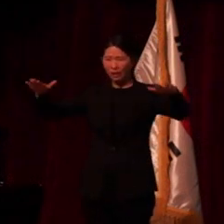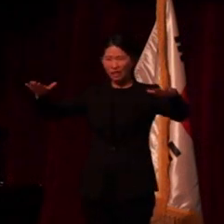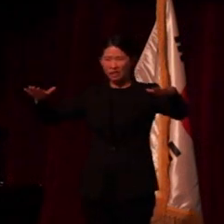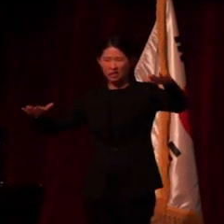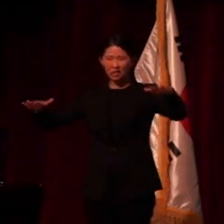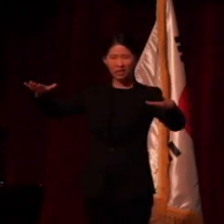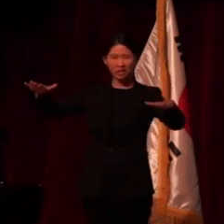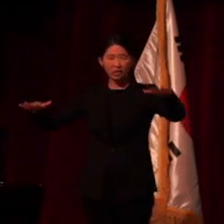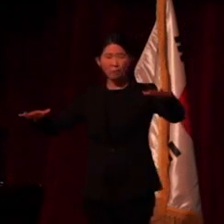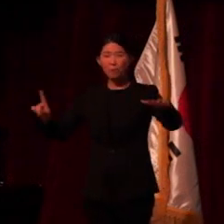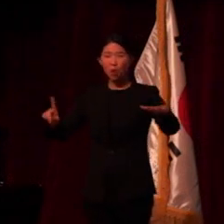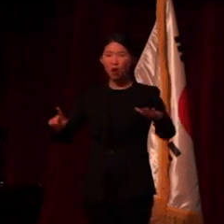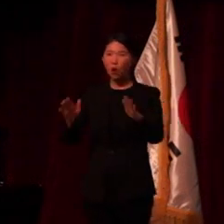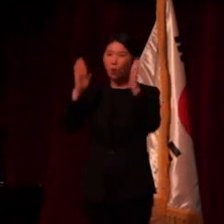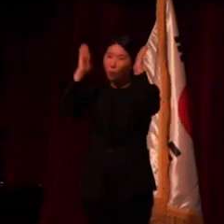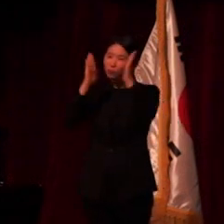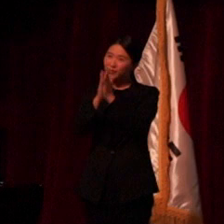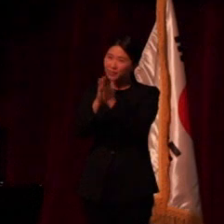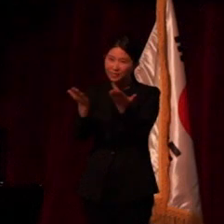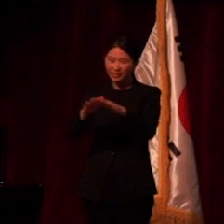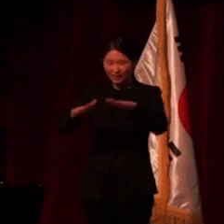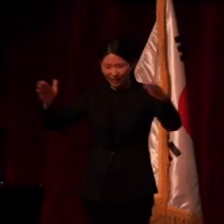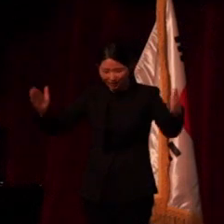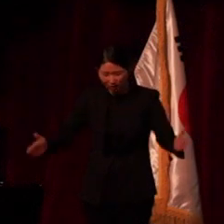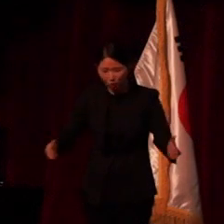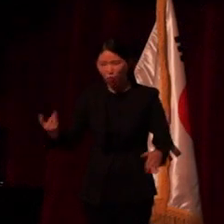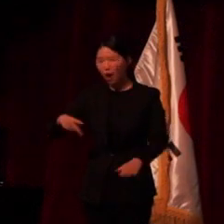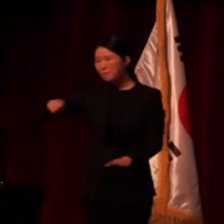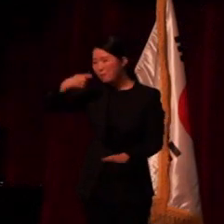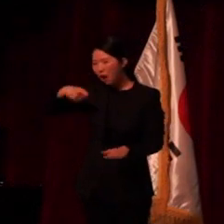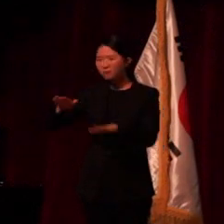책상과 식탁이 떠오릅니다.